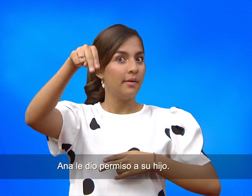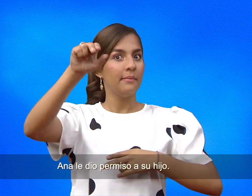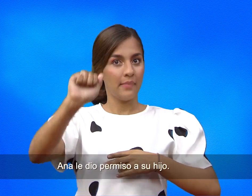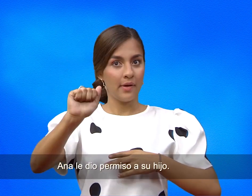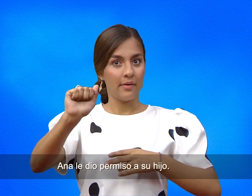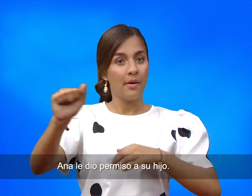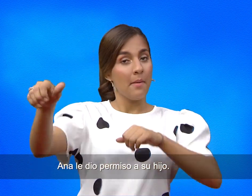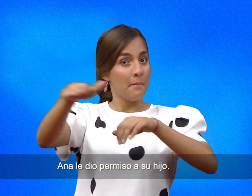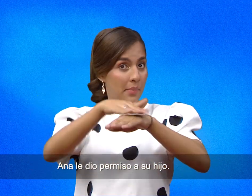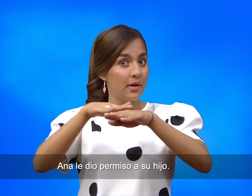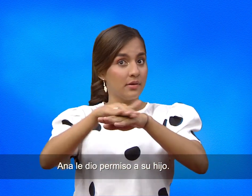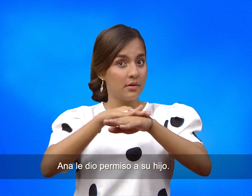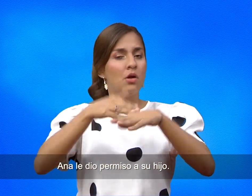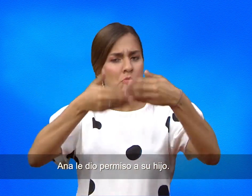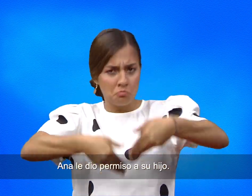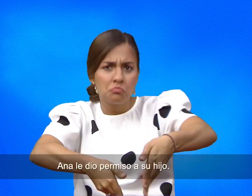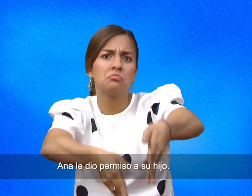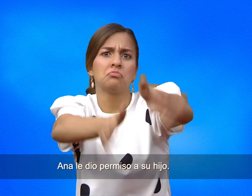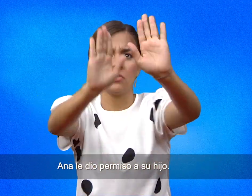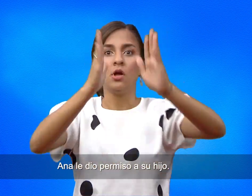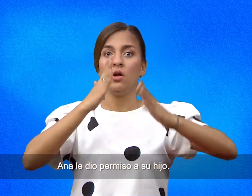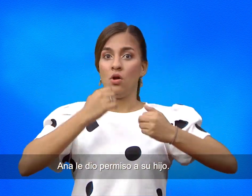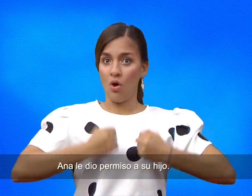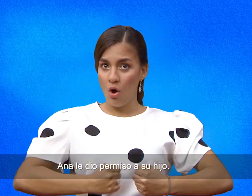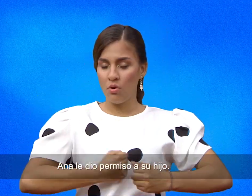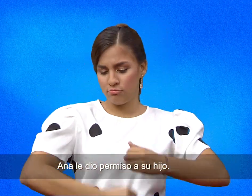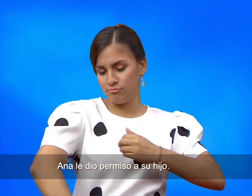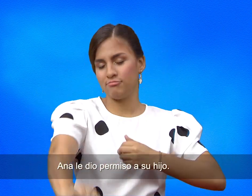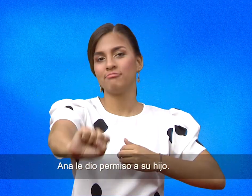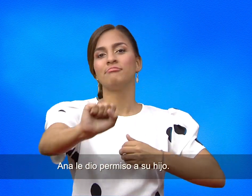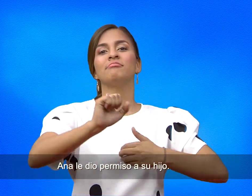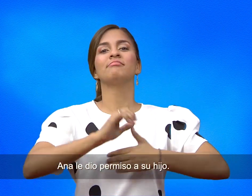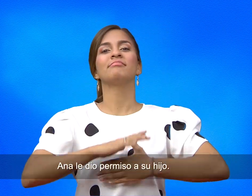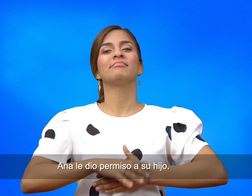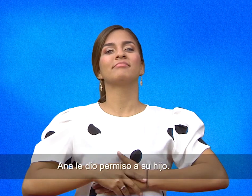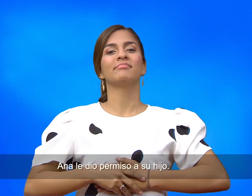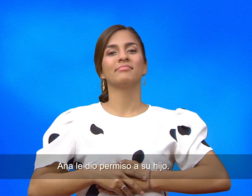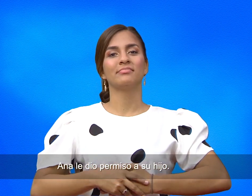Ana le dio permiso a su hijo.